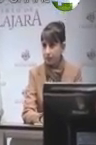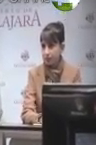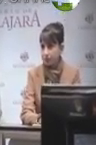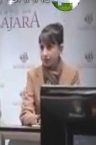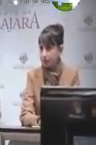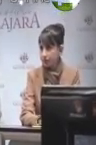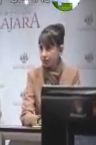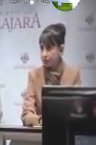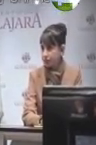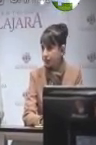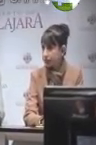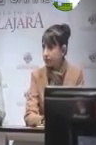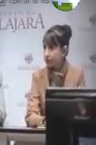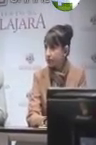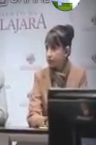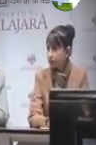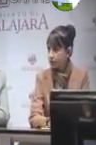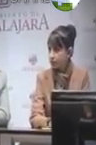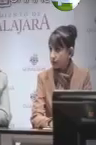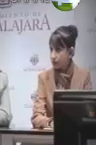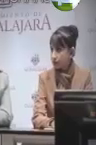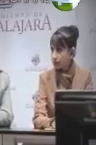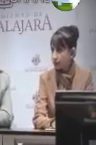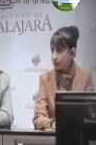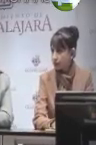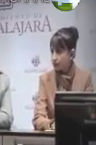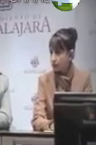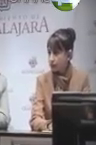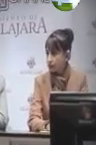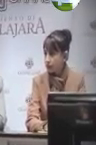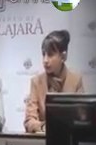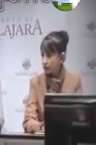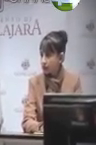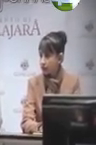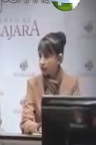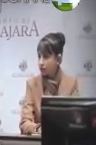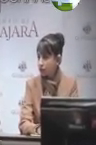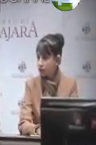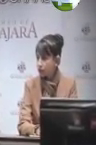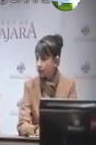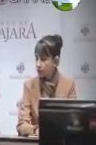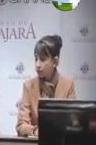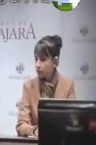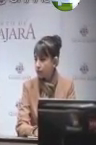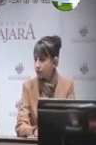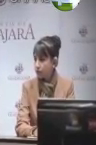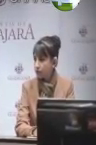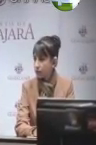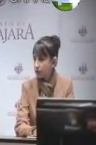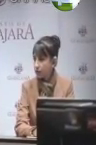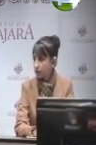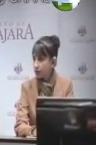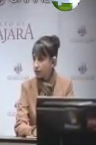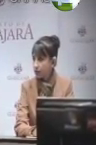es Eulogio Parra 2539, en las oficinas de DIF Guadalajara, un teléfono el